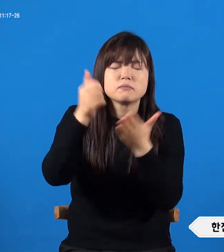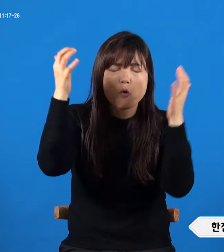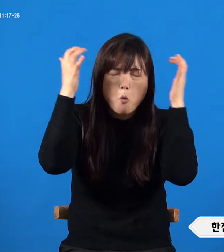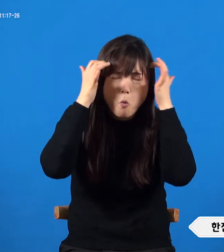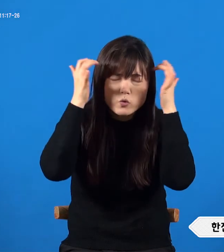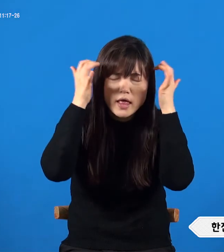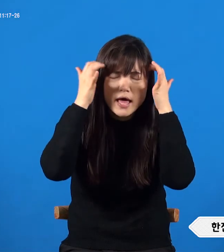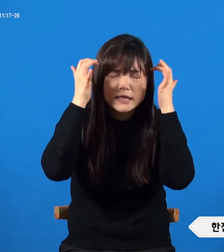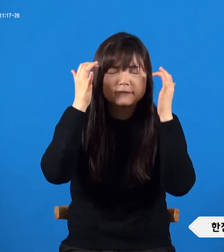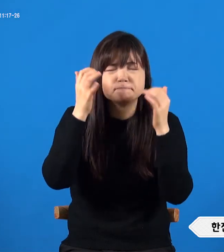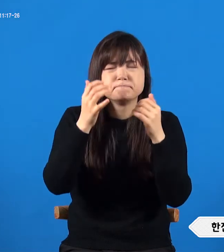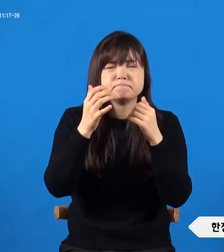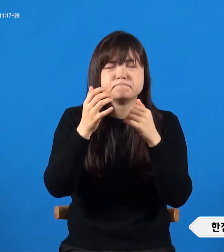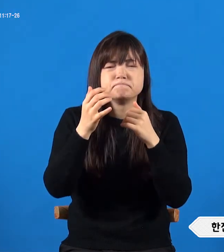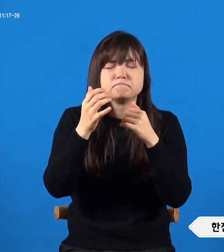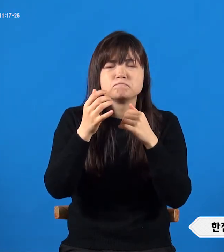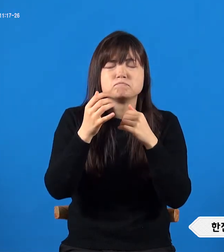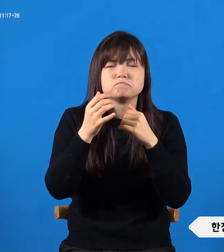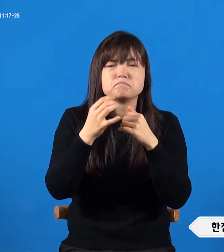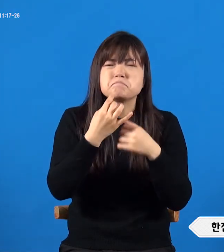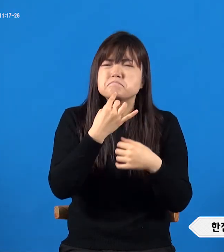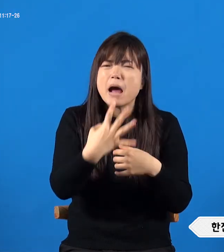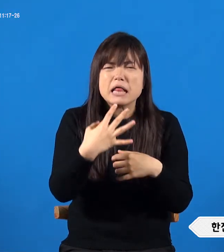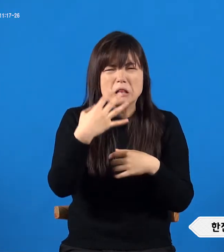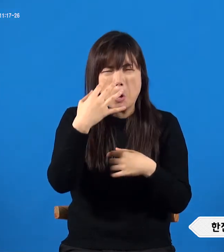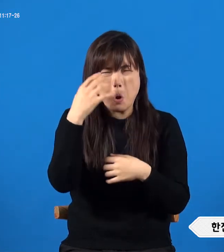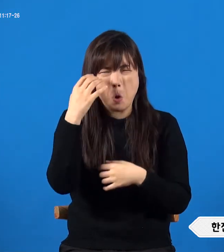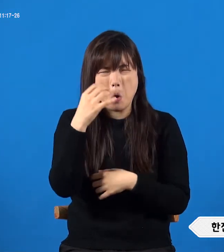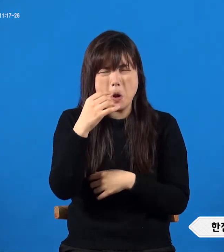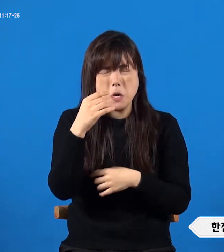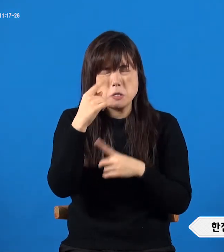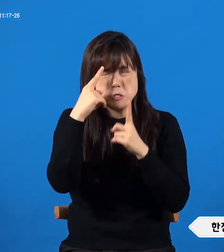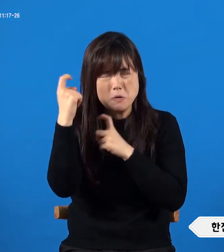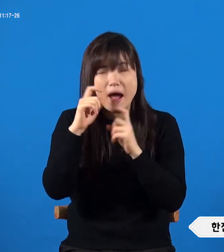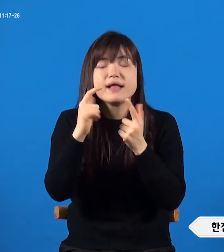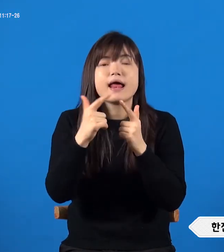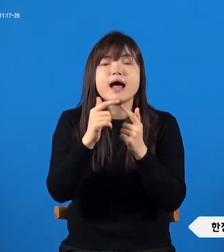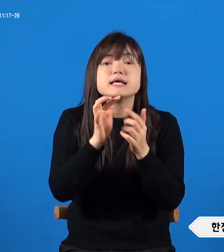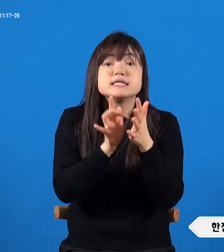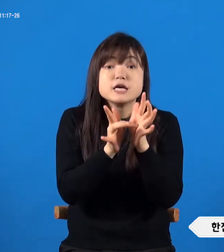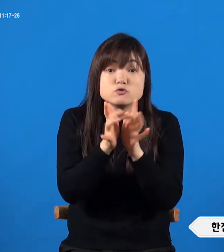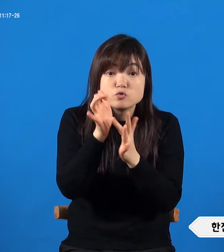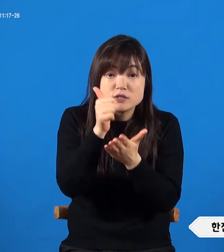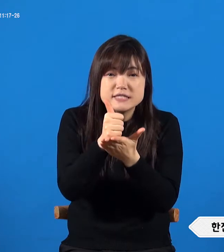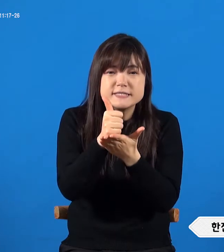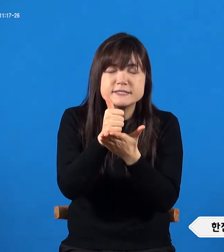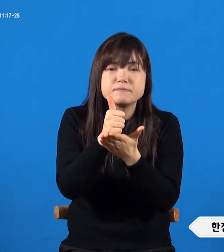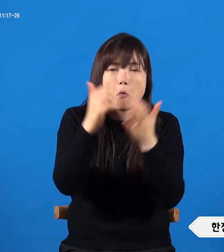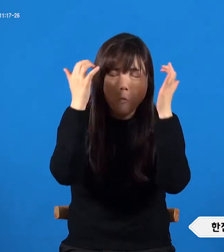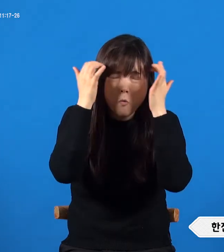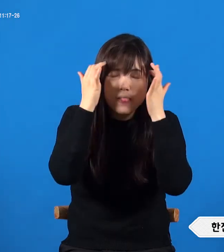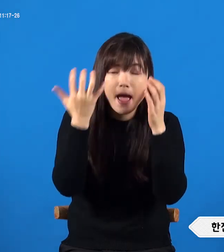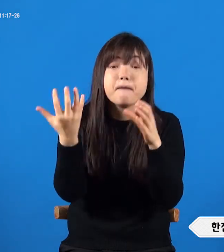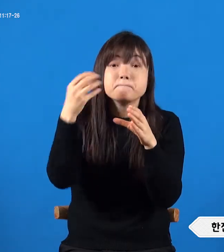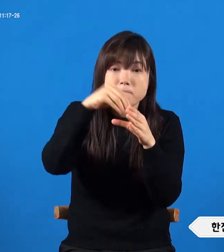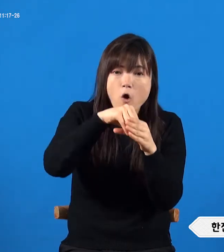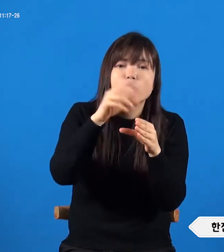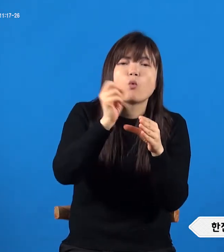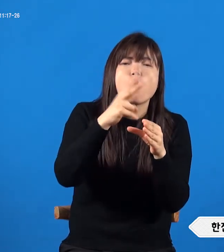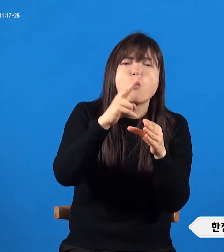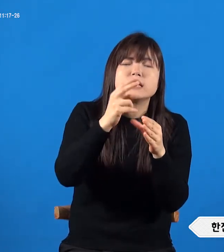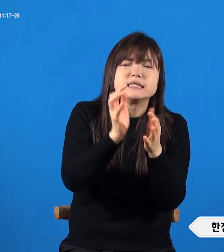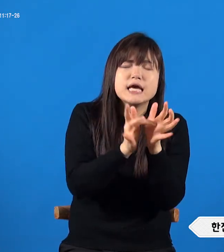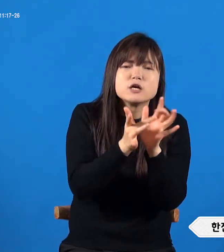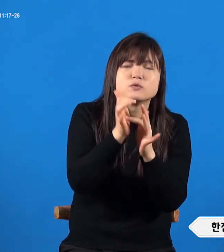고난을 묵상하기 위해서 주어진 것이 아니고 예수님과 우리가 하나로 연합된 그것을